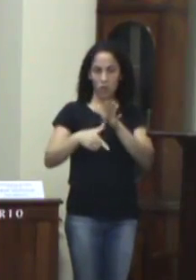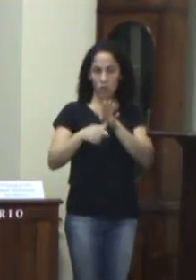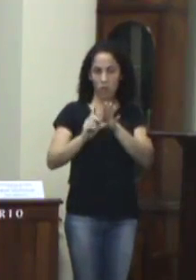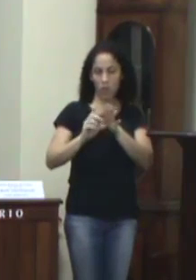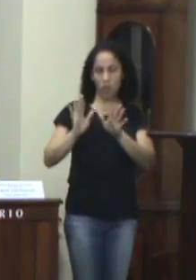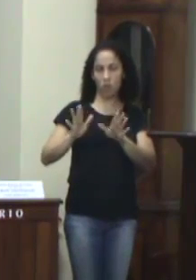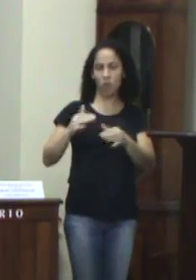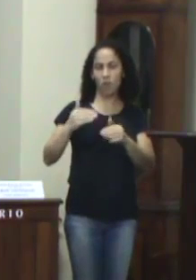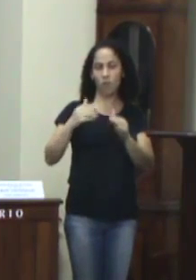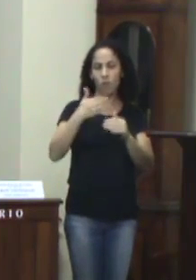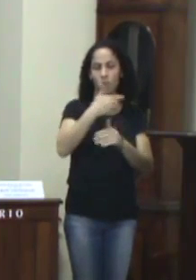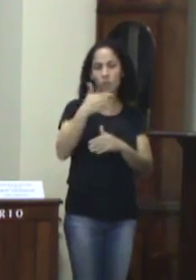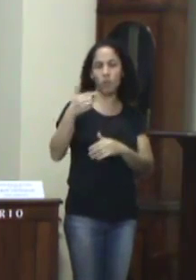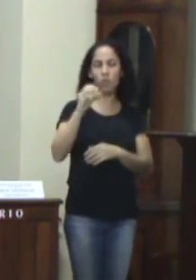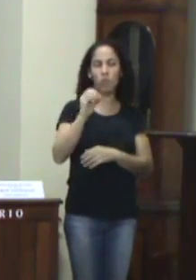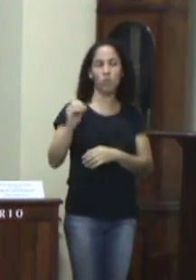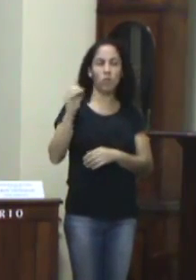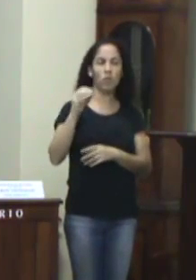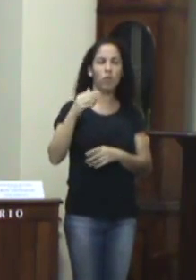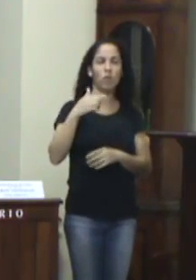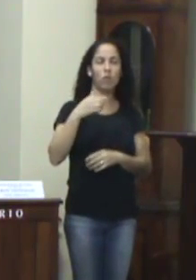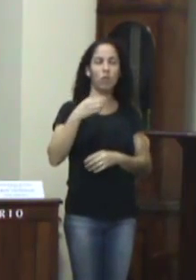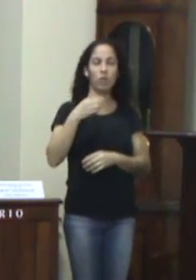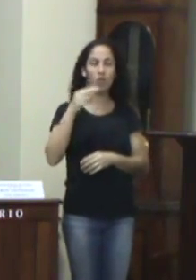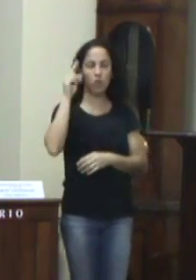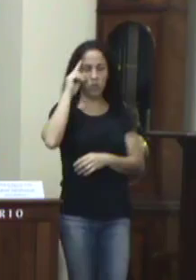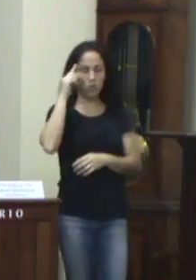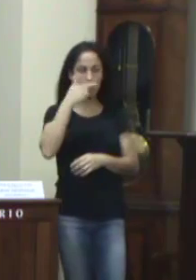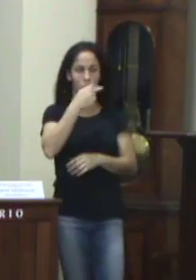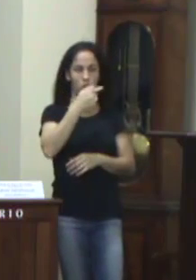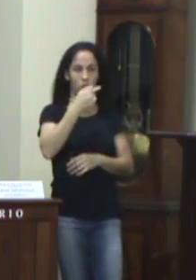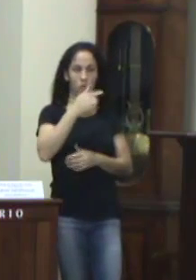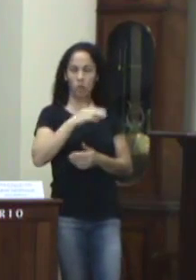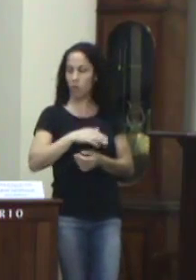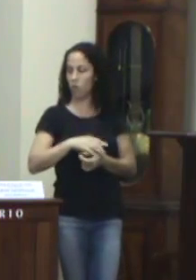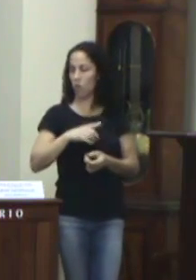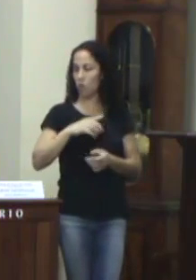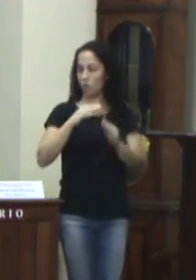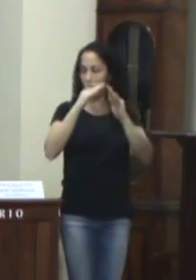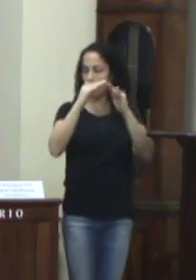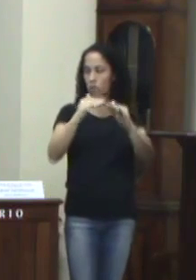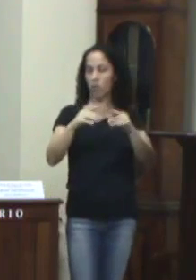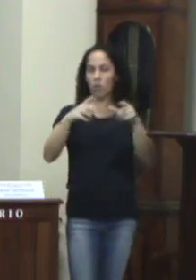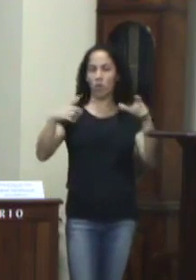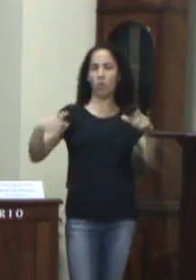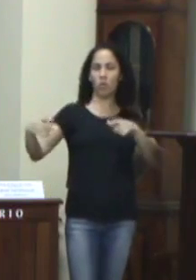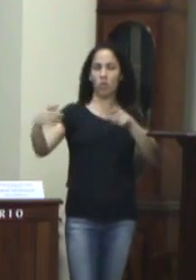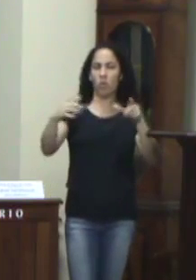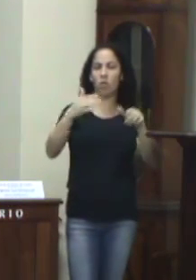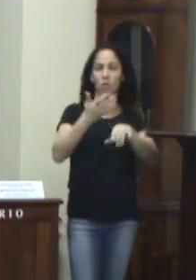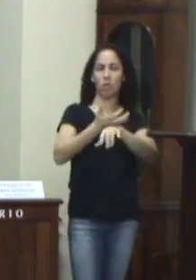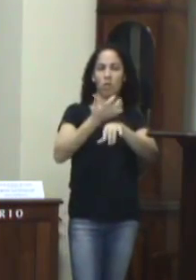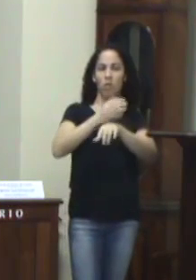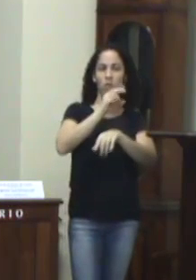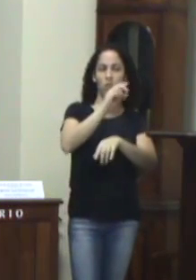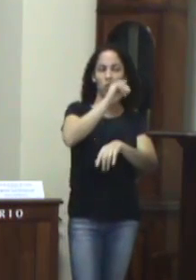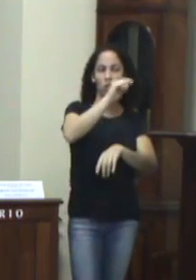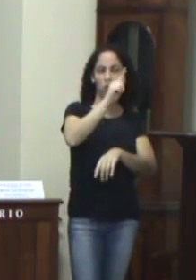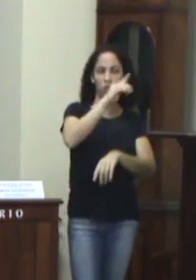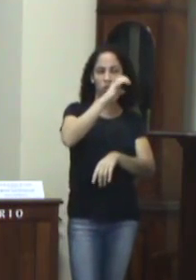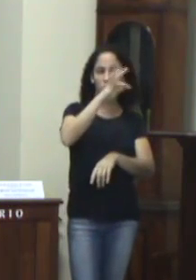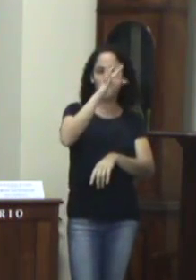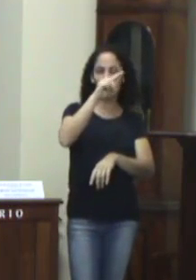abaixo. 22 de outubro de 2018, segunda-feira, 7 horas, tenda ao ar livre na Praça Getúlio Vargas, centro